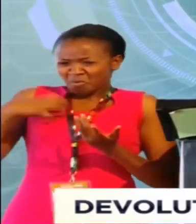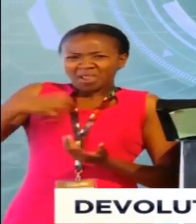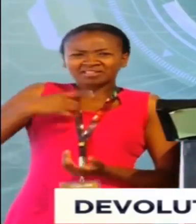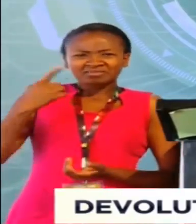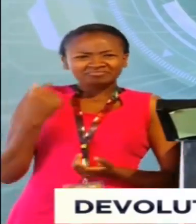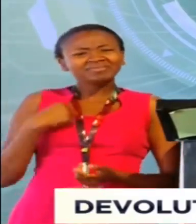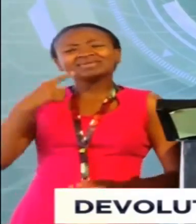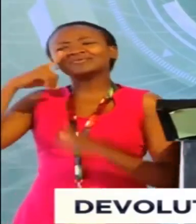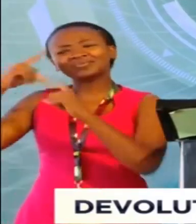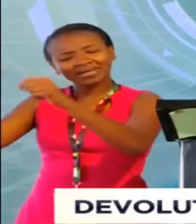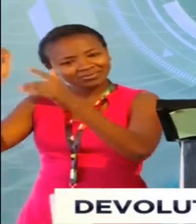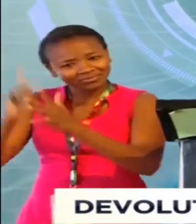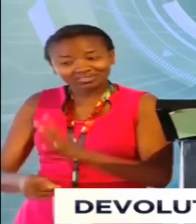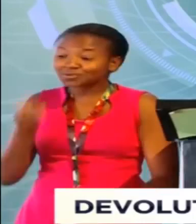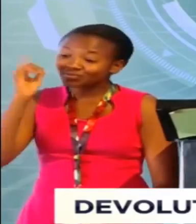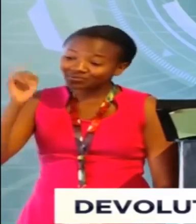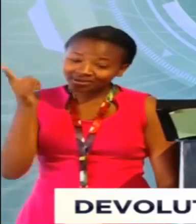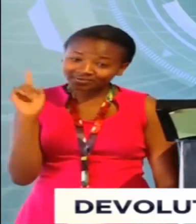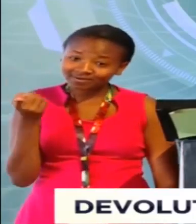namwambia, wewe